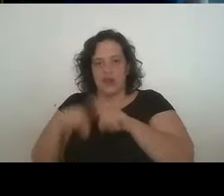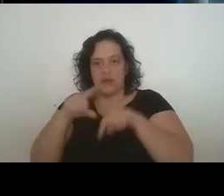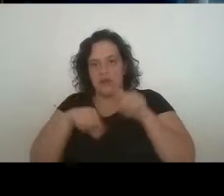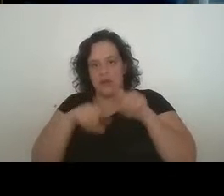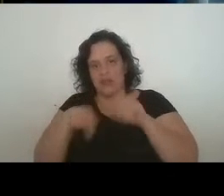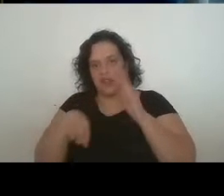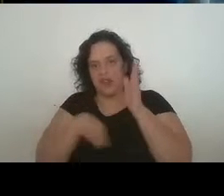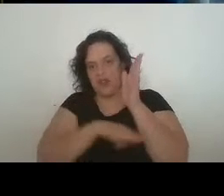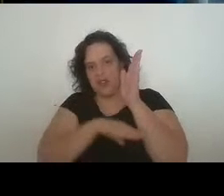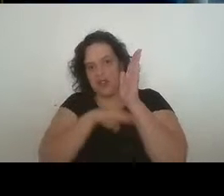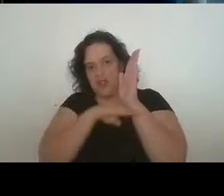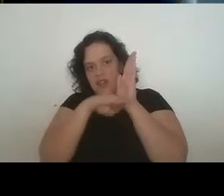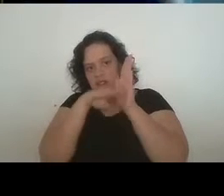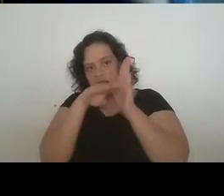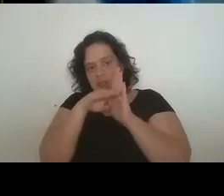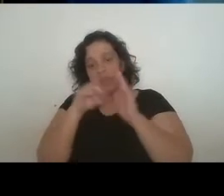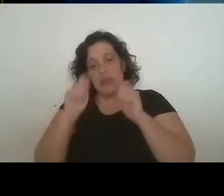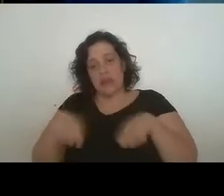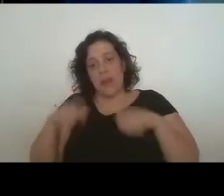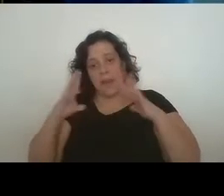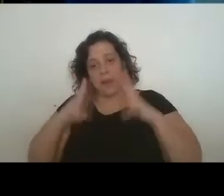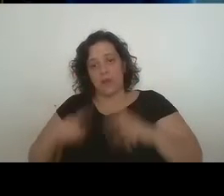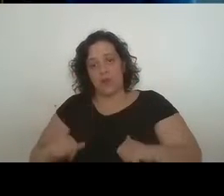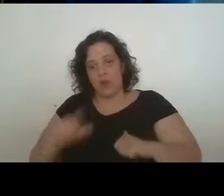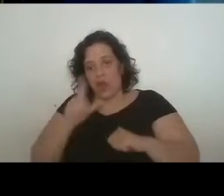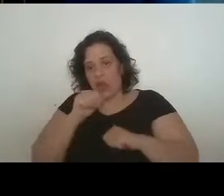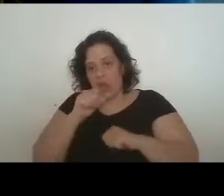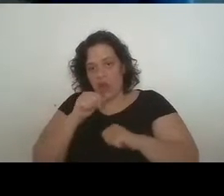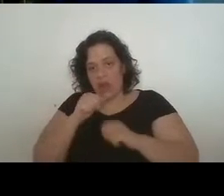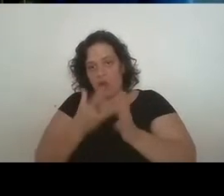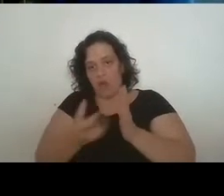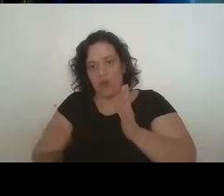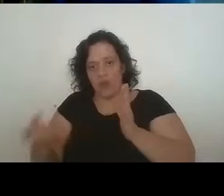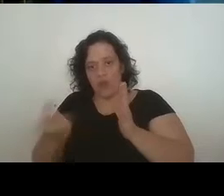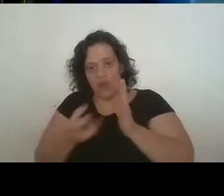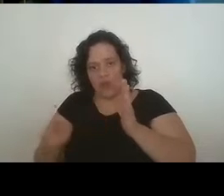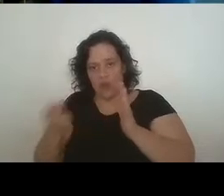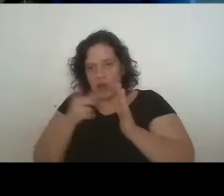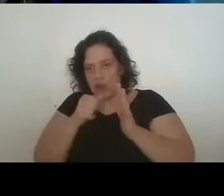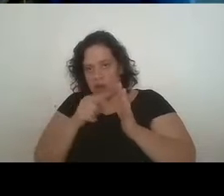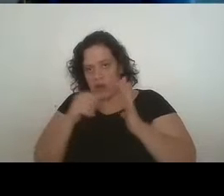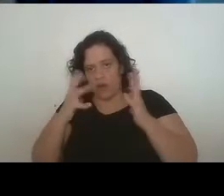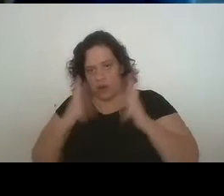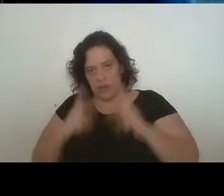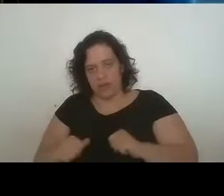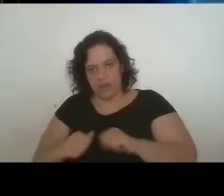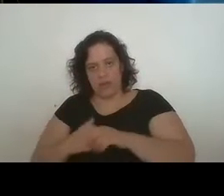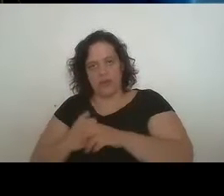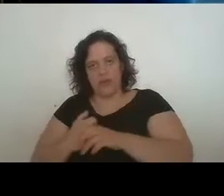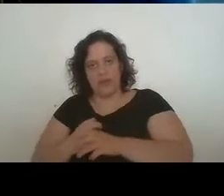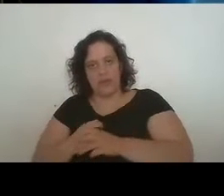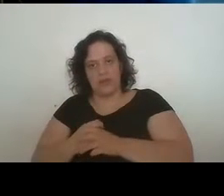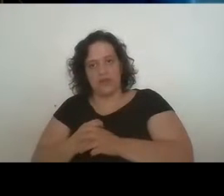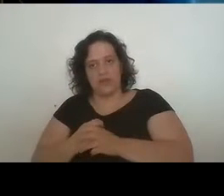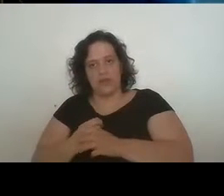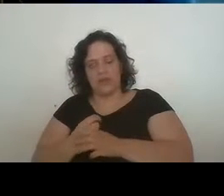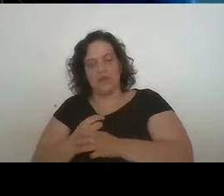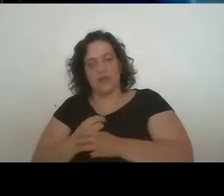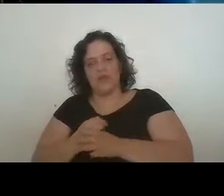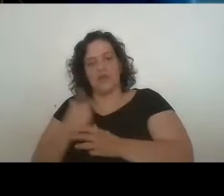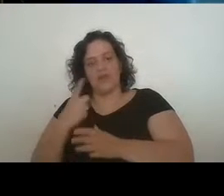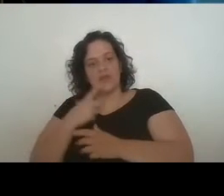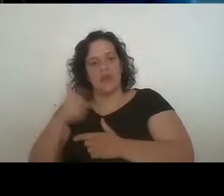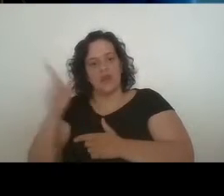uma purificação, tem um recolhimento de uma água mais pura por essa tubulação de dreno. Tem outras tipologias,